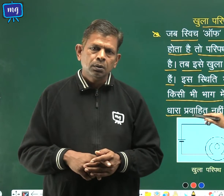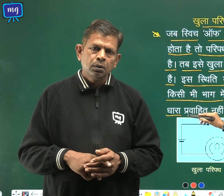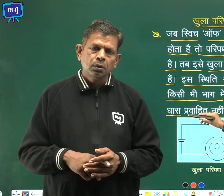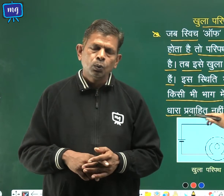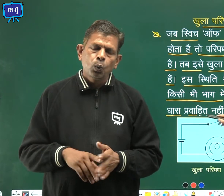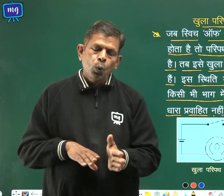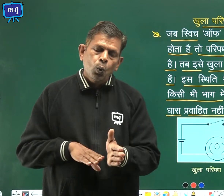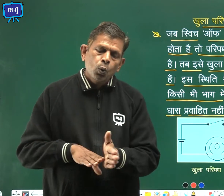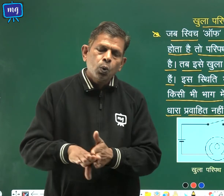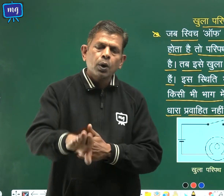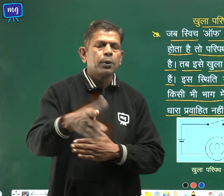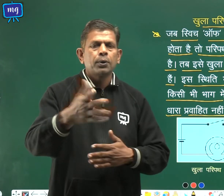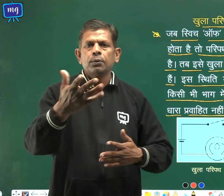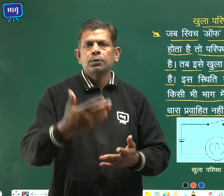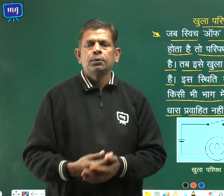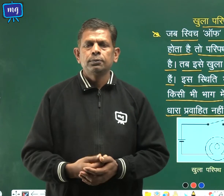प्रवाहित नहीं होती है।